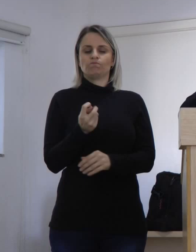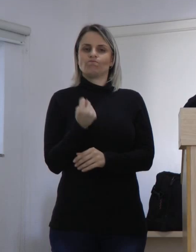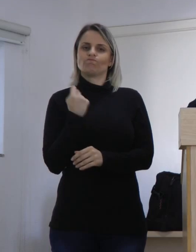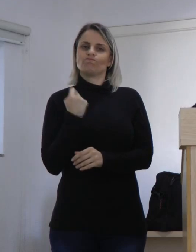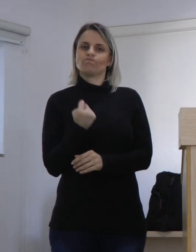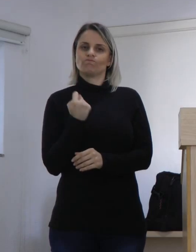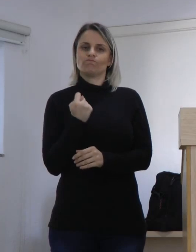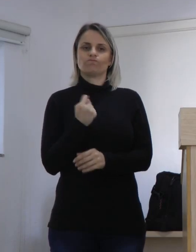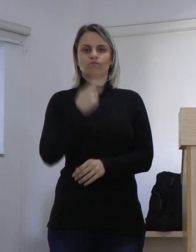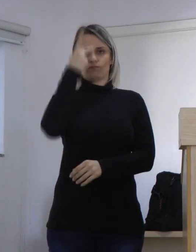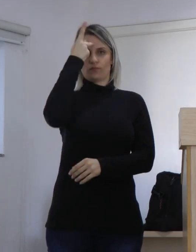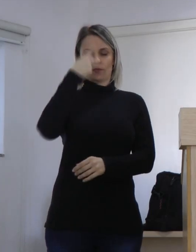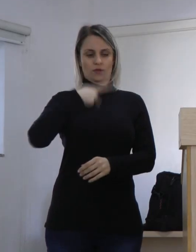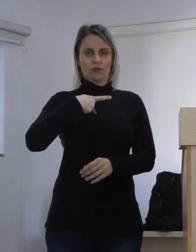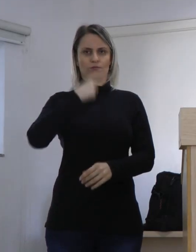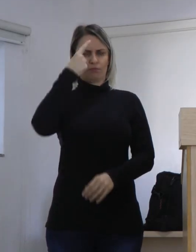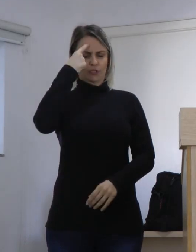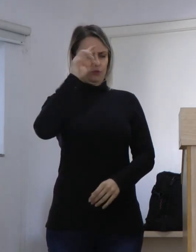na gente.